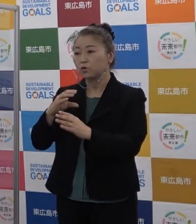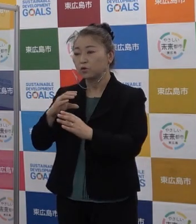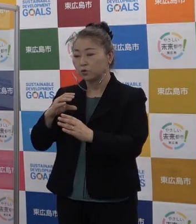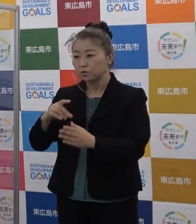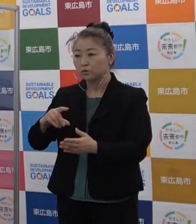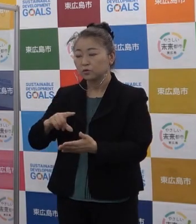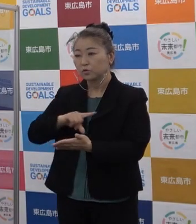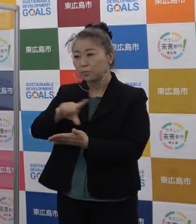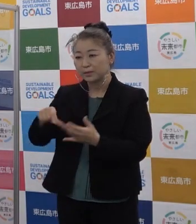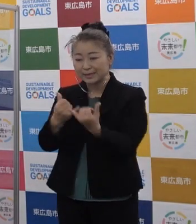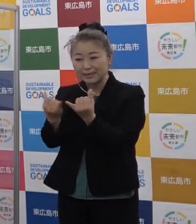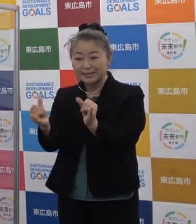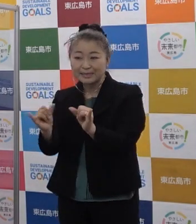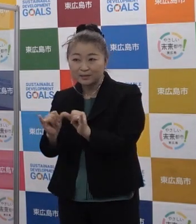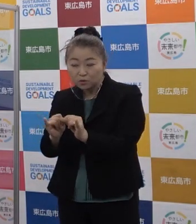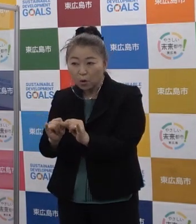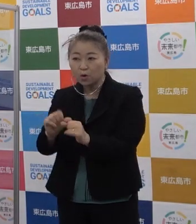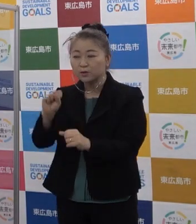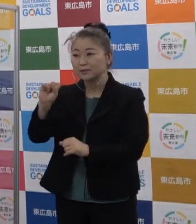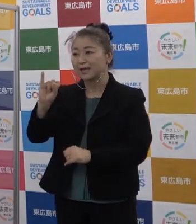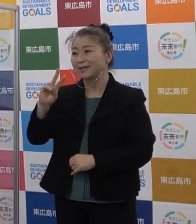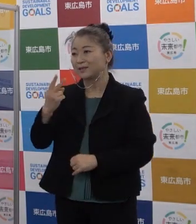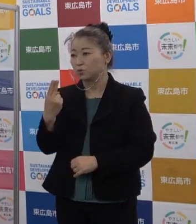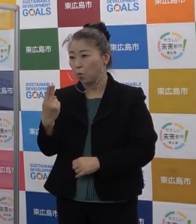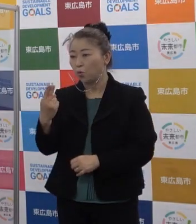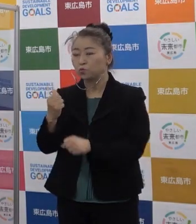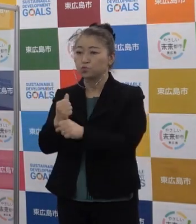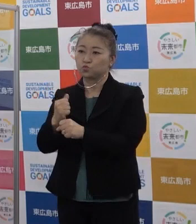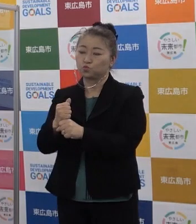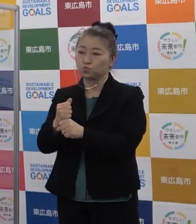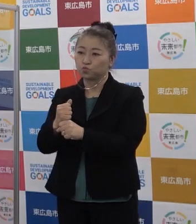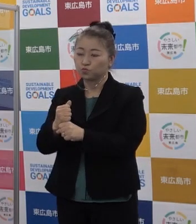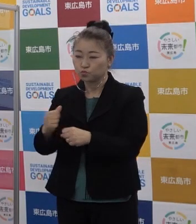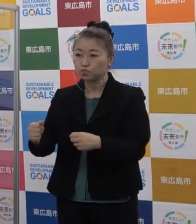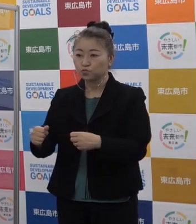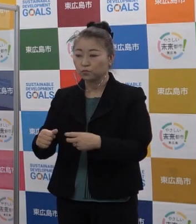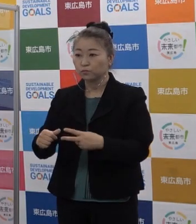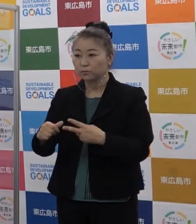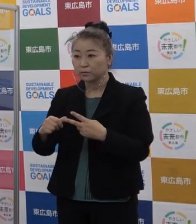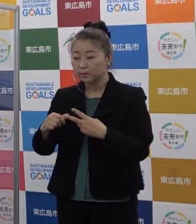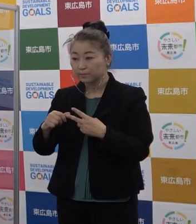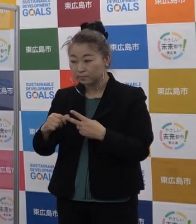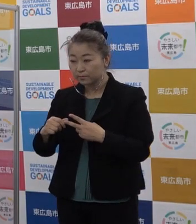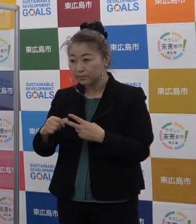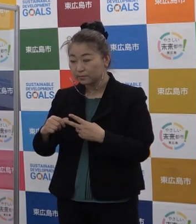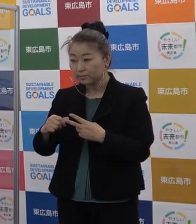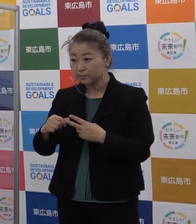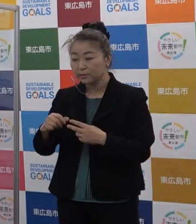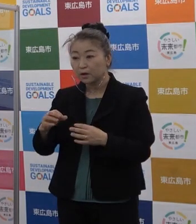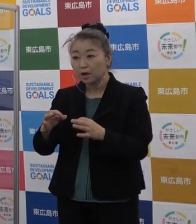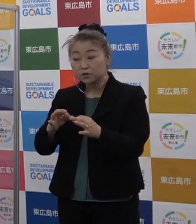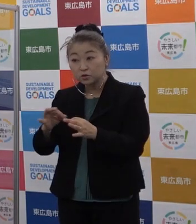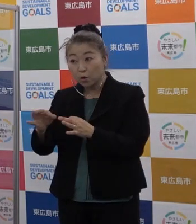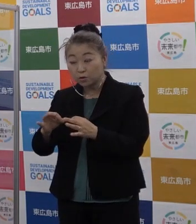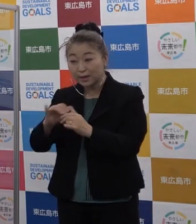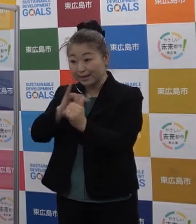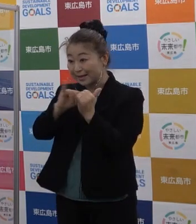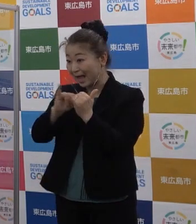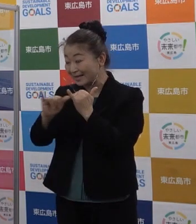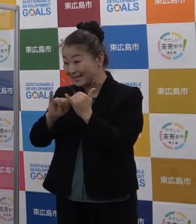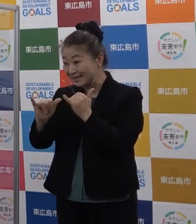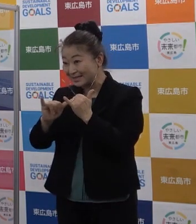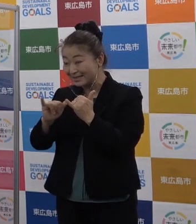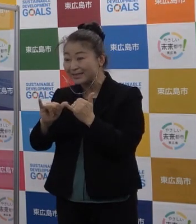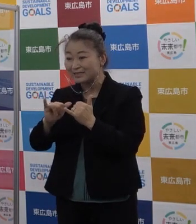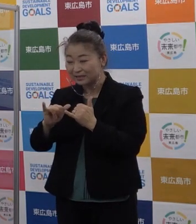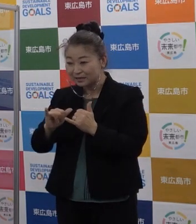ものを一つは作るということ、それから商店が 3.0 ということで、近隣の商店でキ